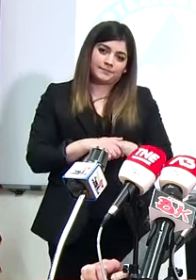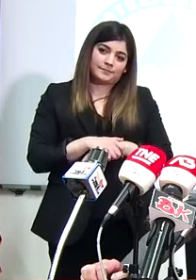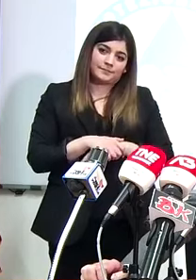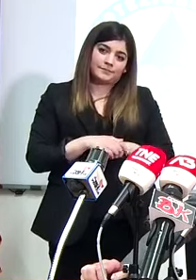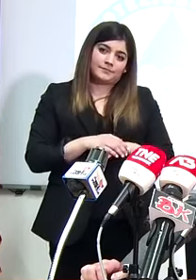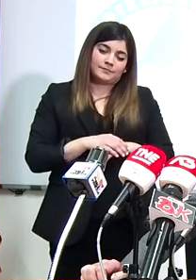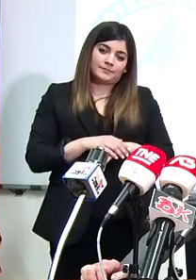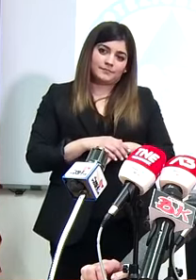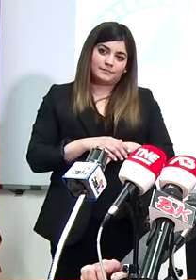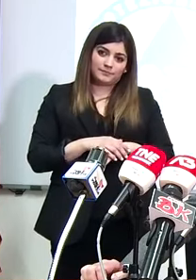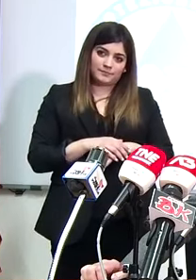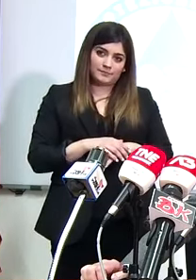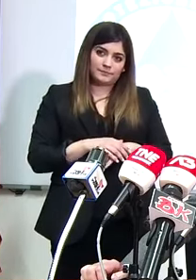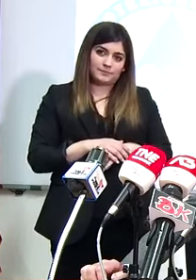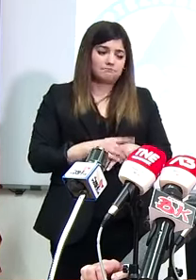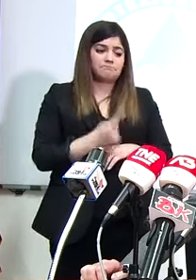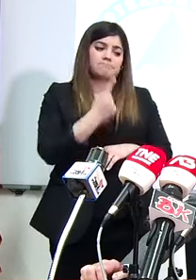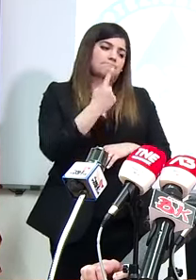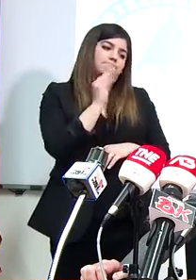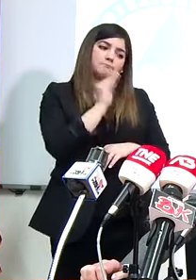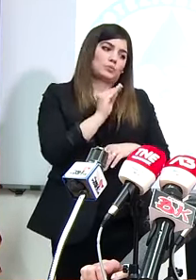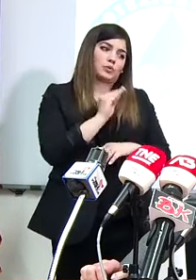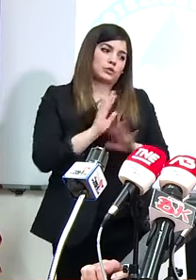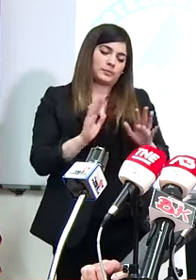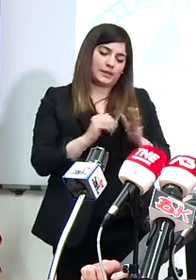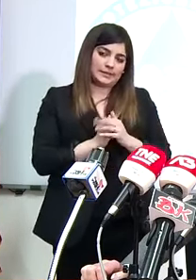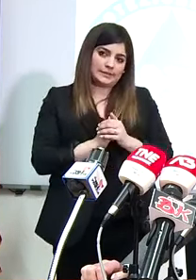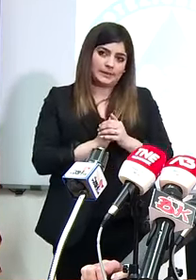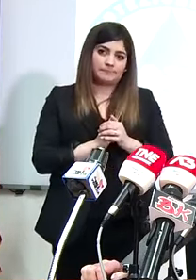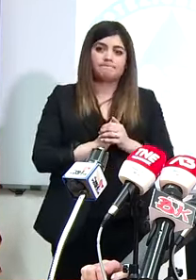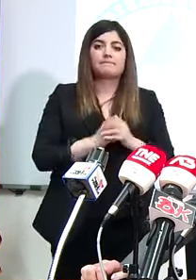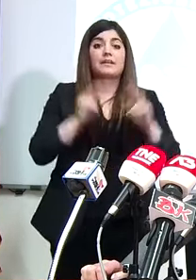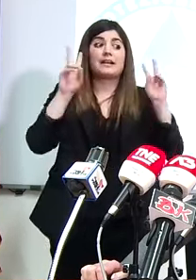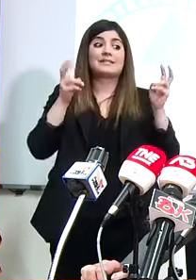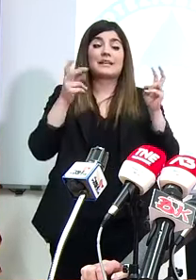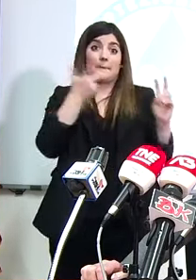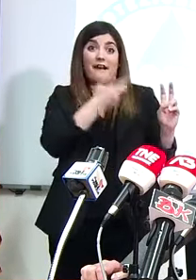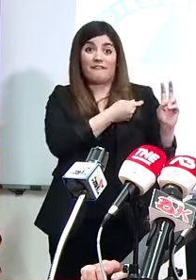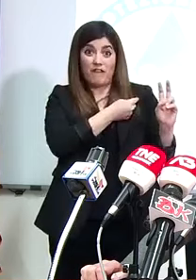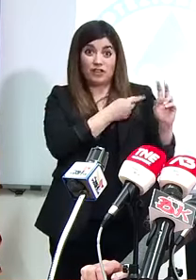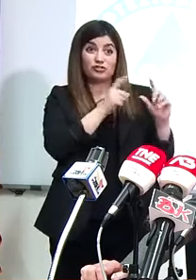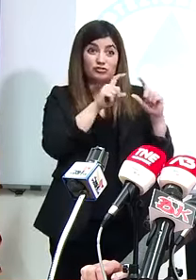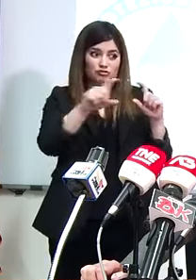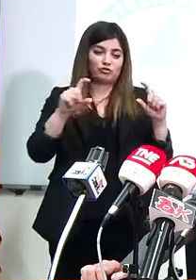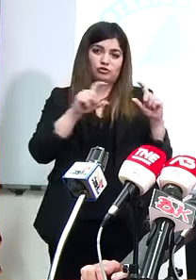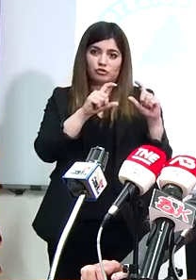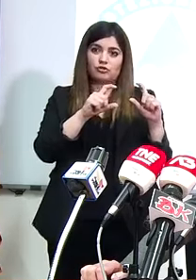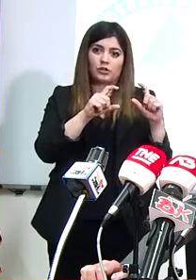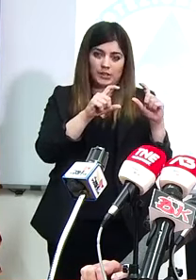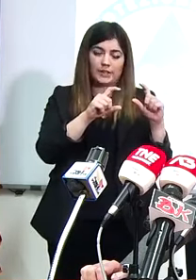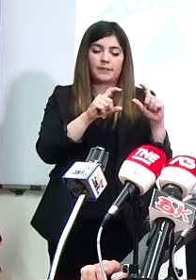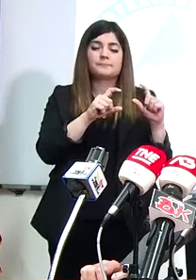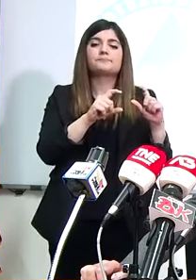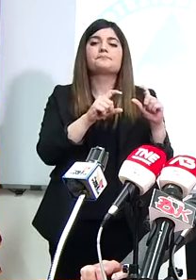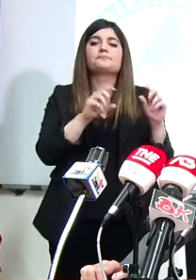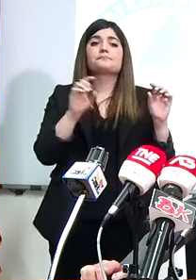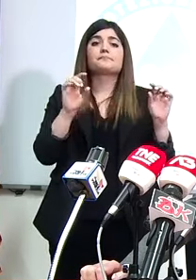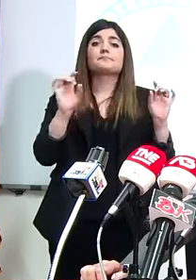presidente solo una richiesta di una questione dei vaccini sta tenendo banco in tutte le regioni questa mattina il presidente della campania